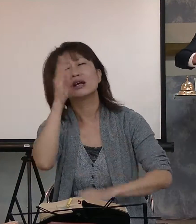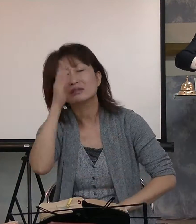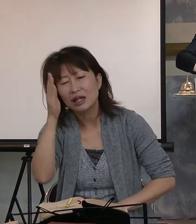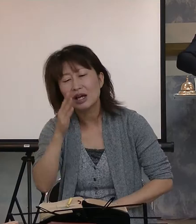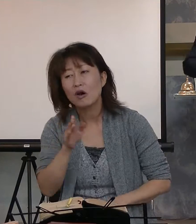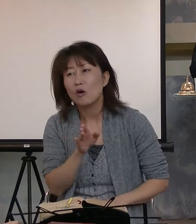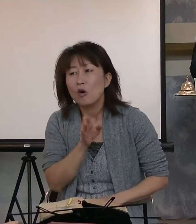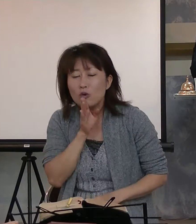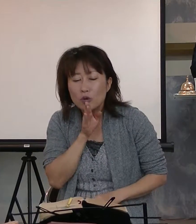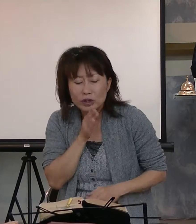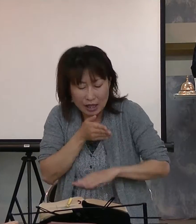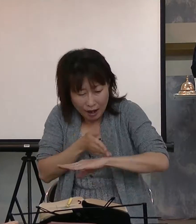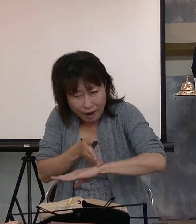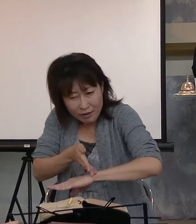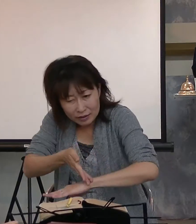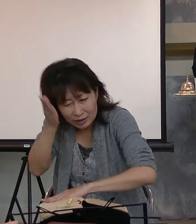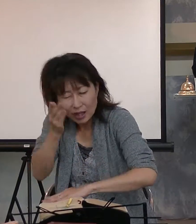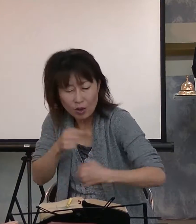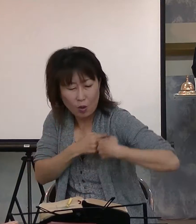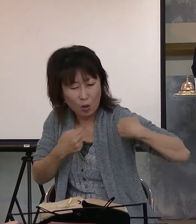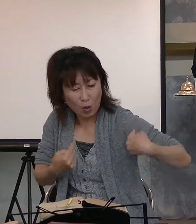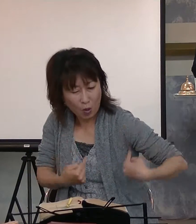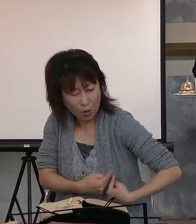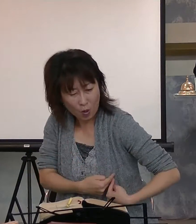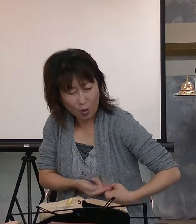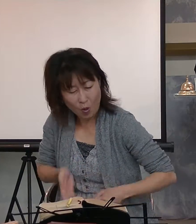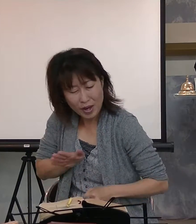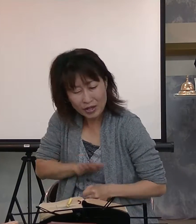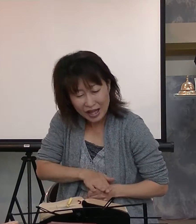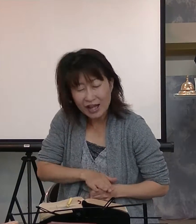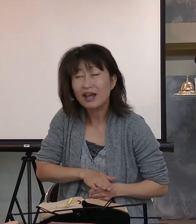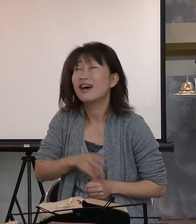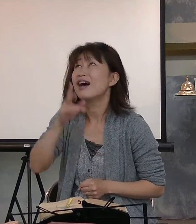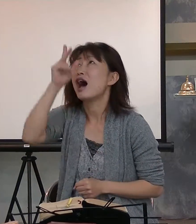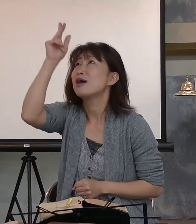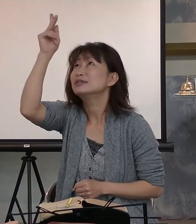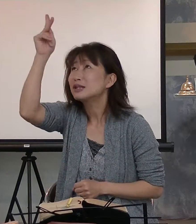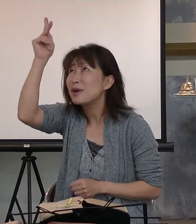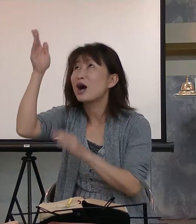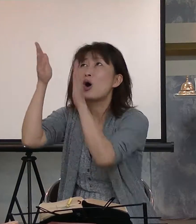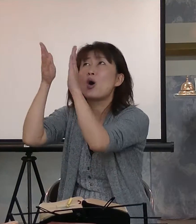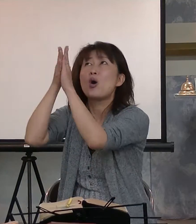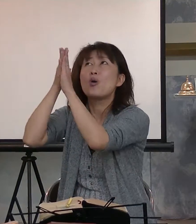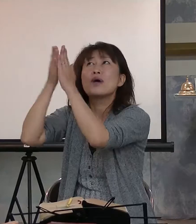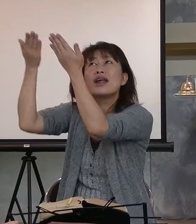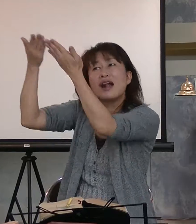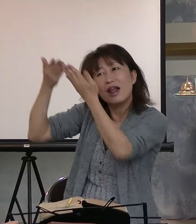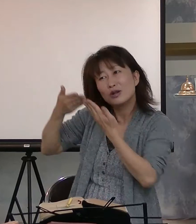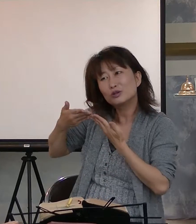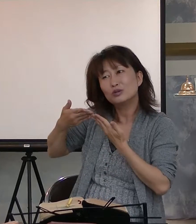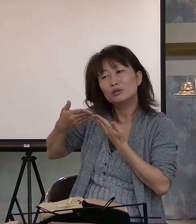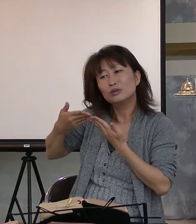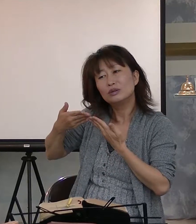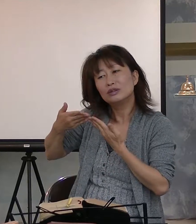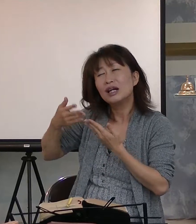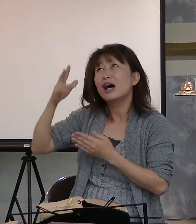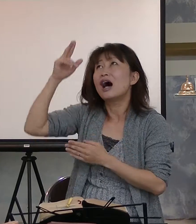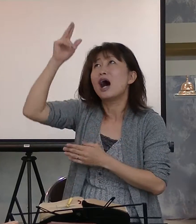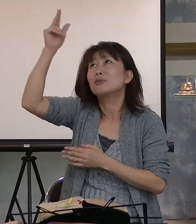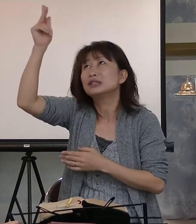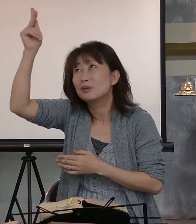本当に感謝の心を持って神様が褒められる、神様